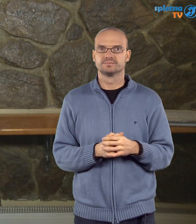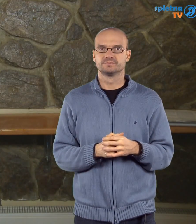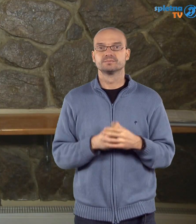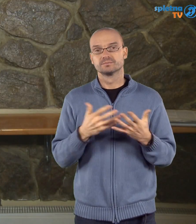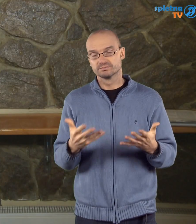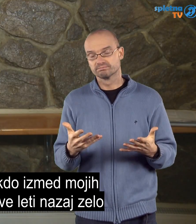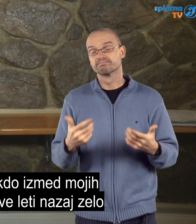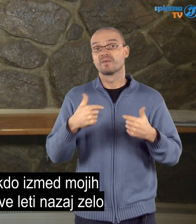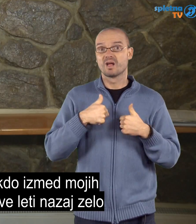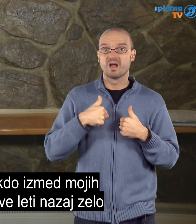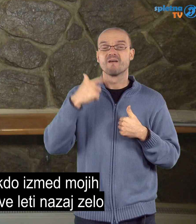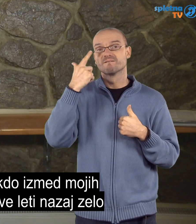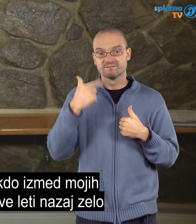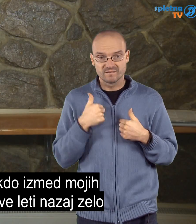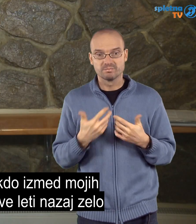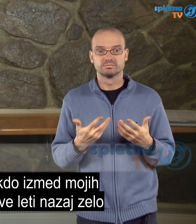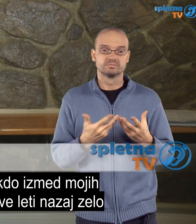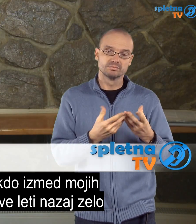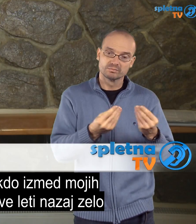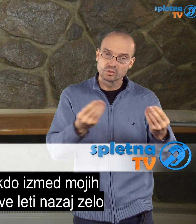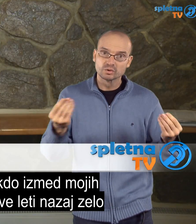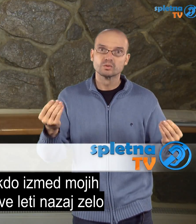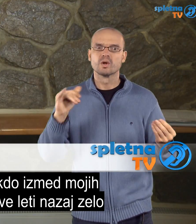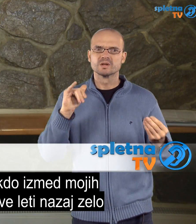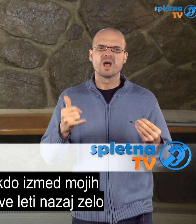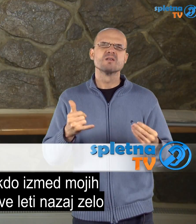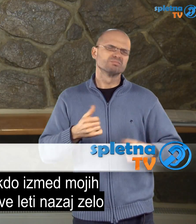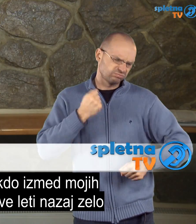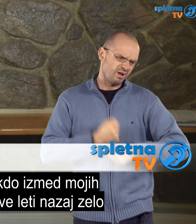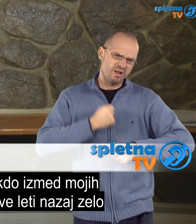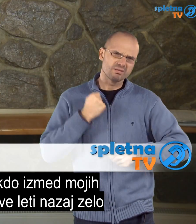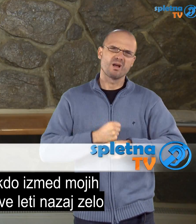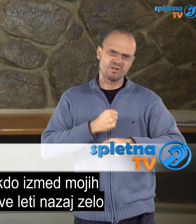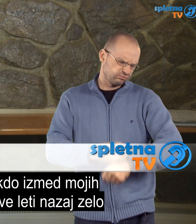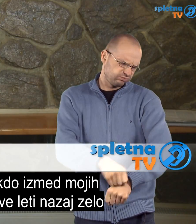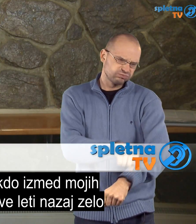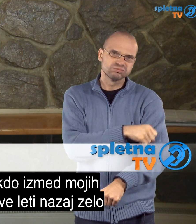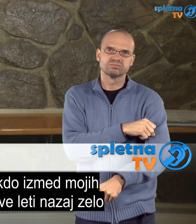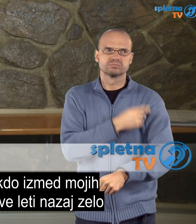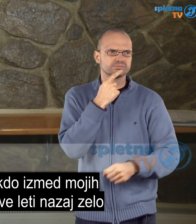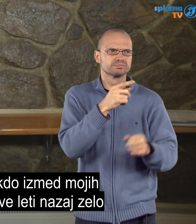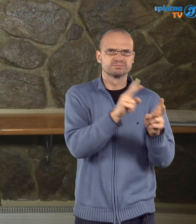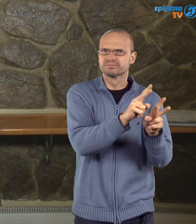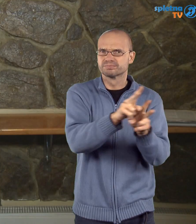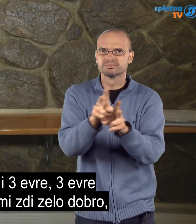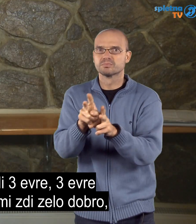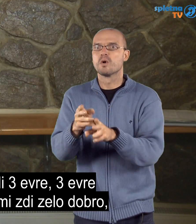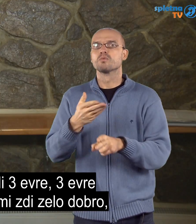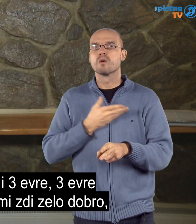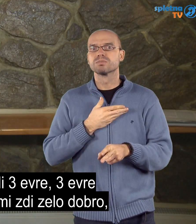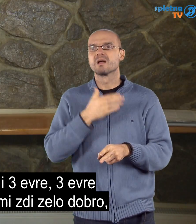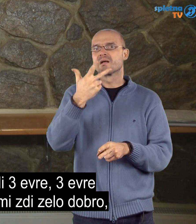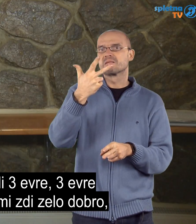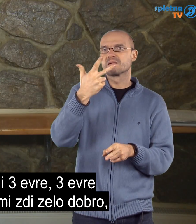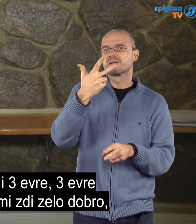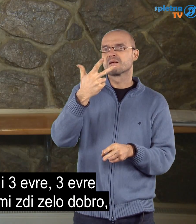Jaz vem, da marsikdo je delal ORNGGR-ov, od mojih vrstnikov pa so dobili po 3 evre, 3 evre